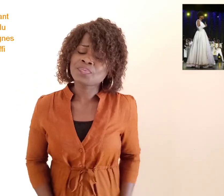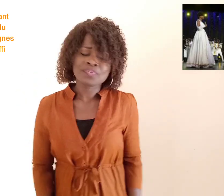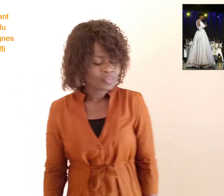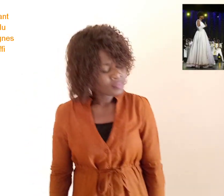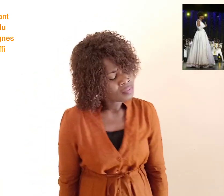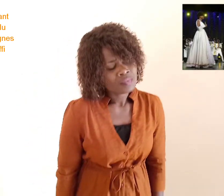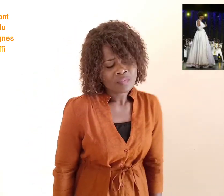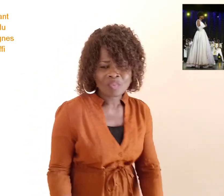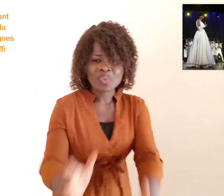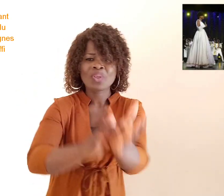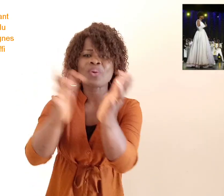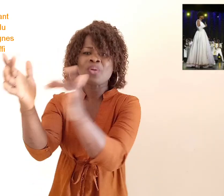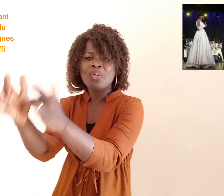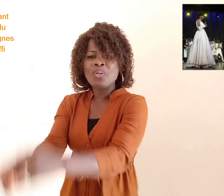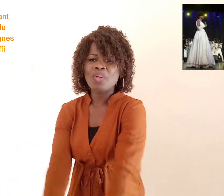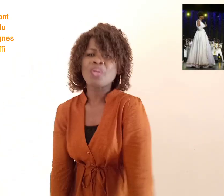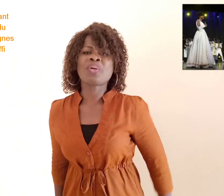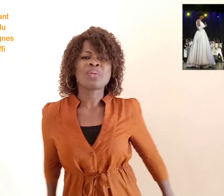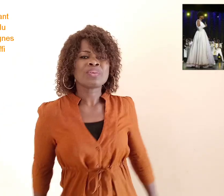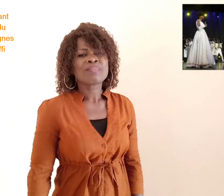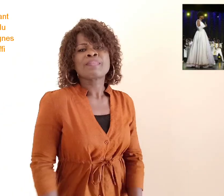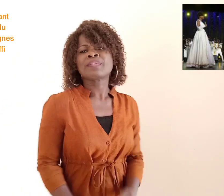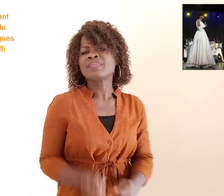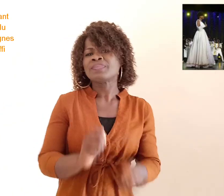Lorsque je le nom